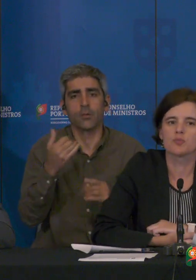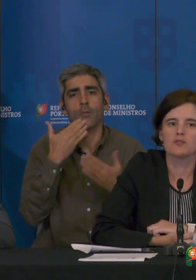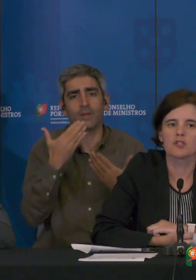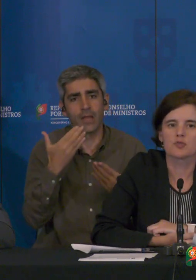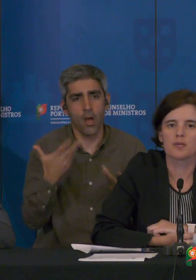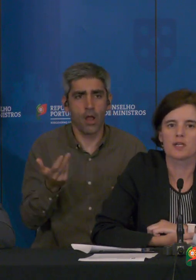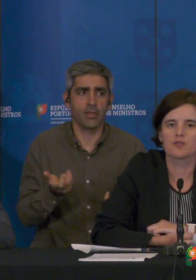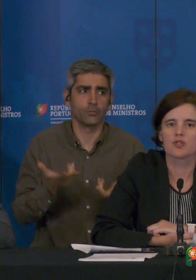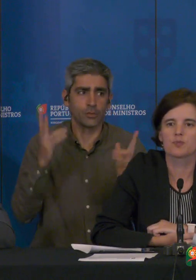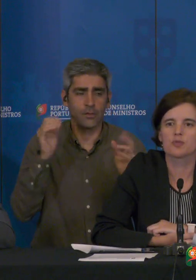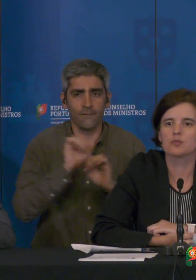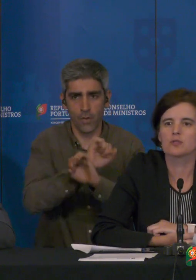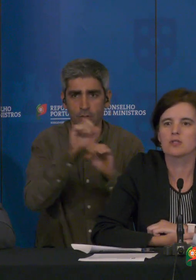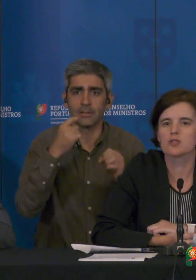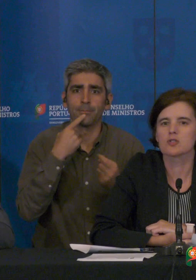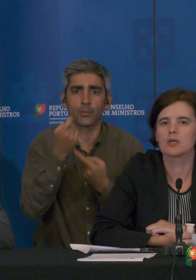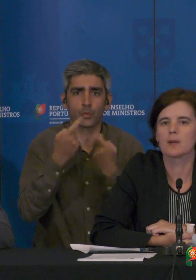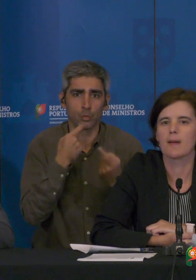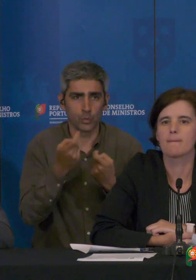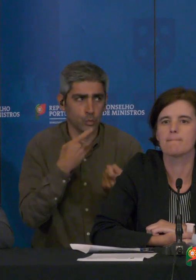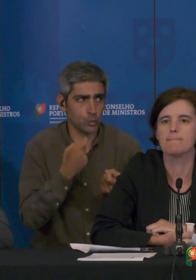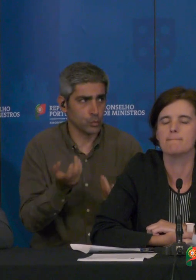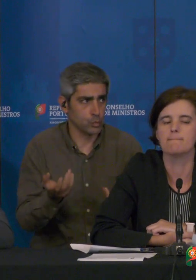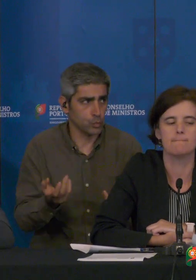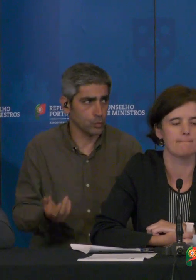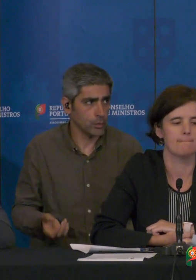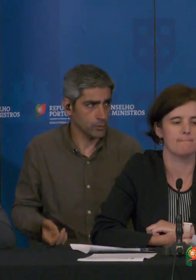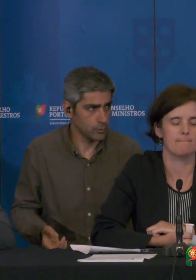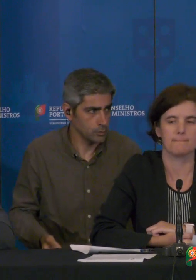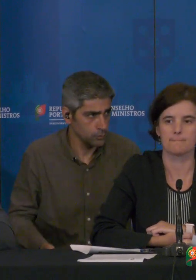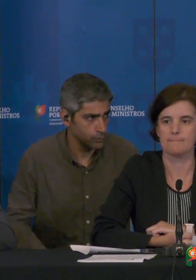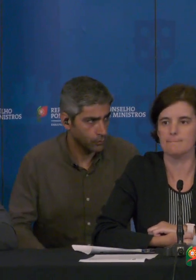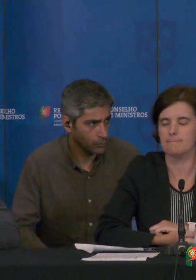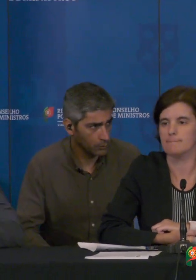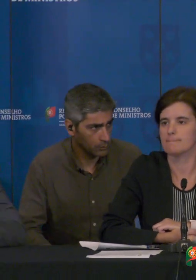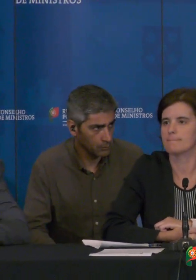Estamos disponíveis para as vossas perguntas.